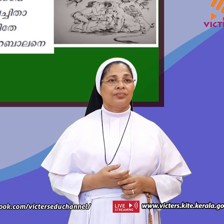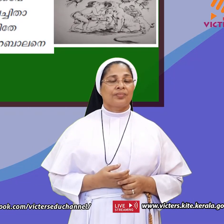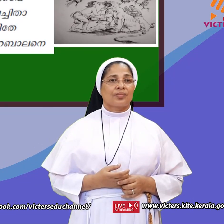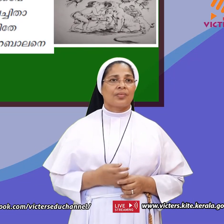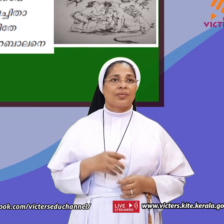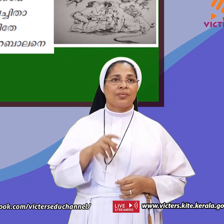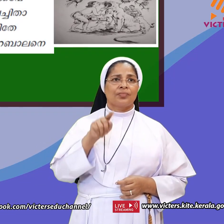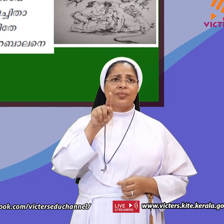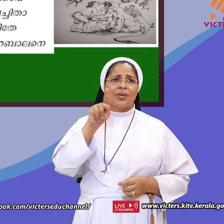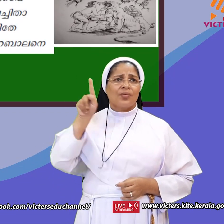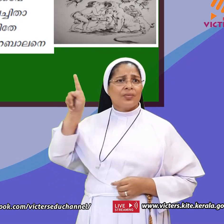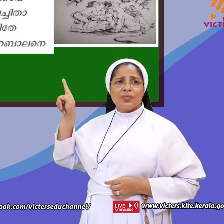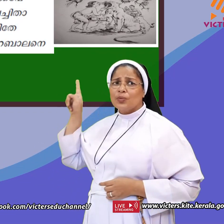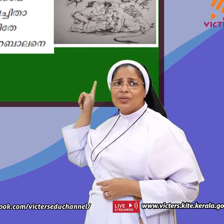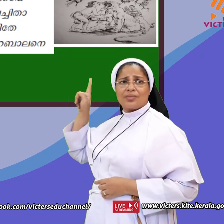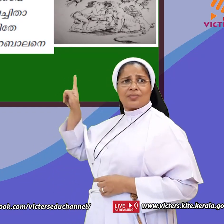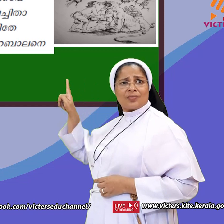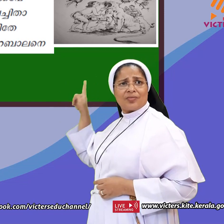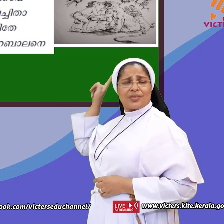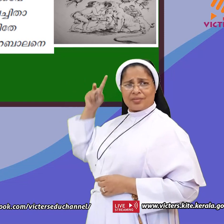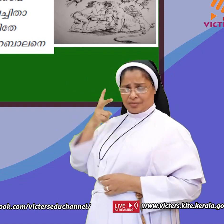ഈ വരികളും ചിത്രവും ഒന്ന് നോക്കുക.